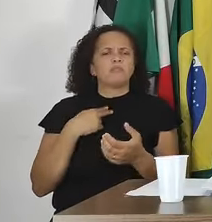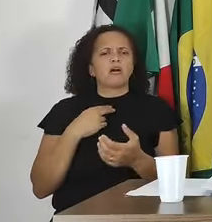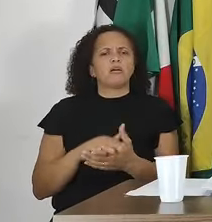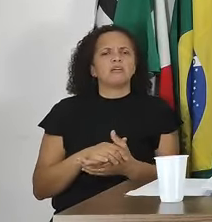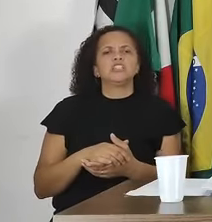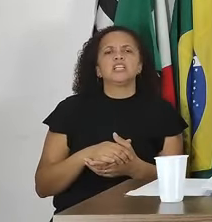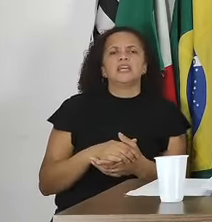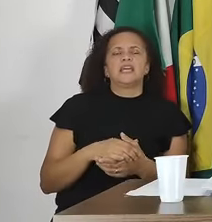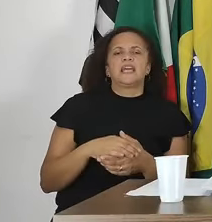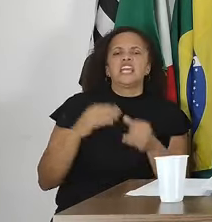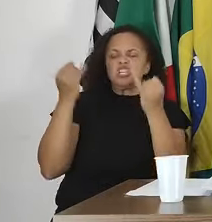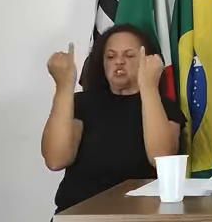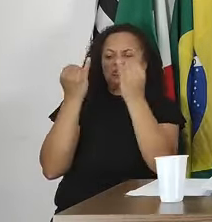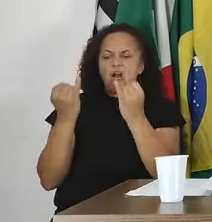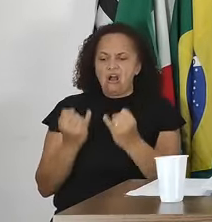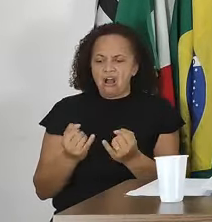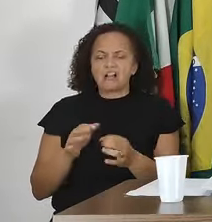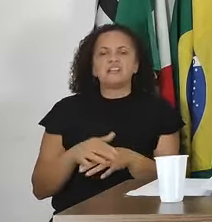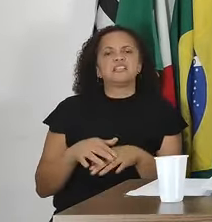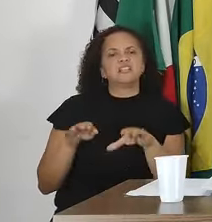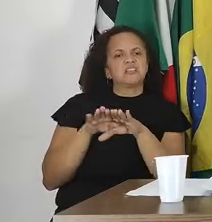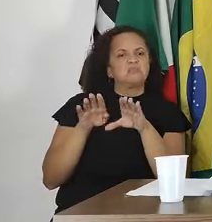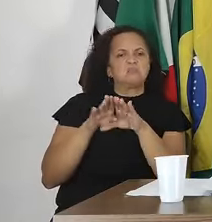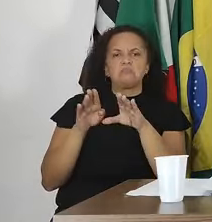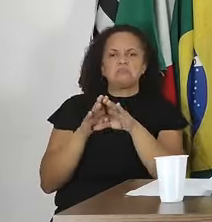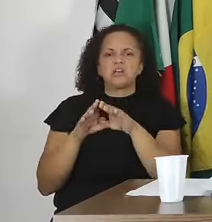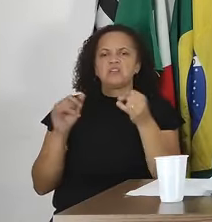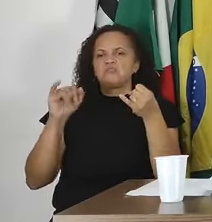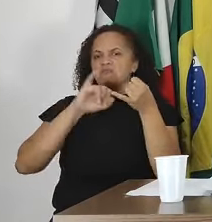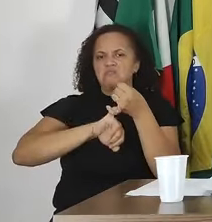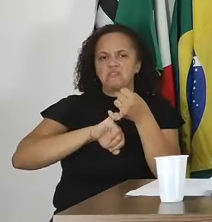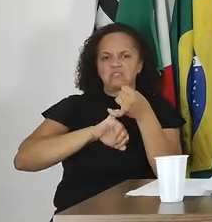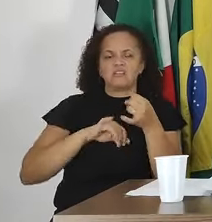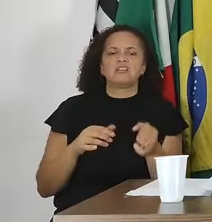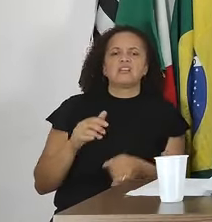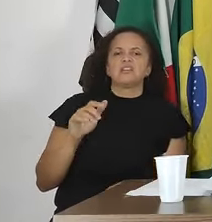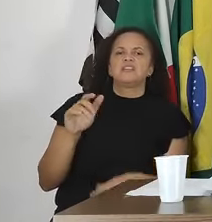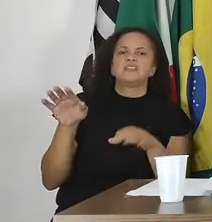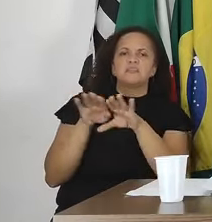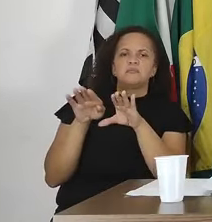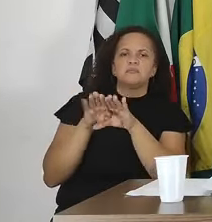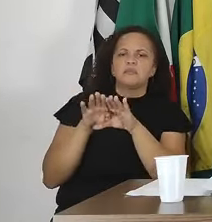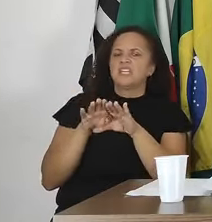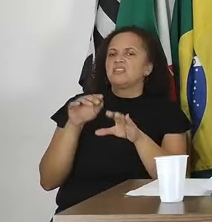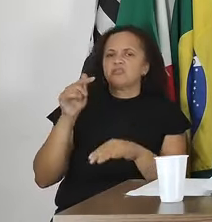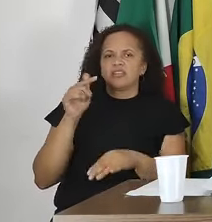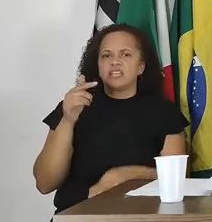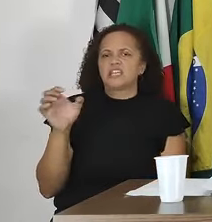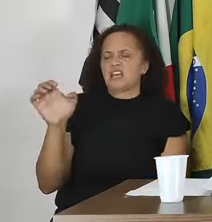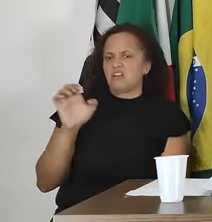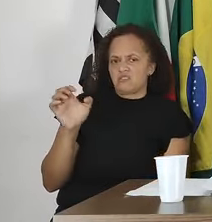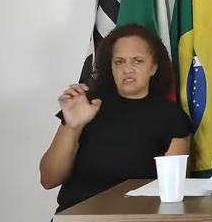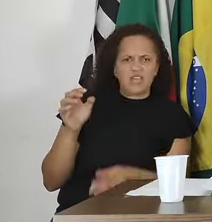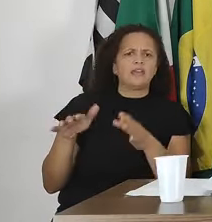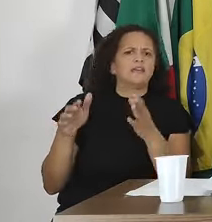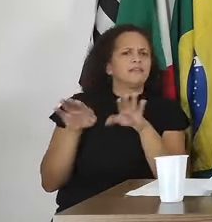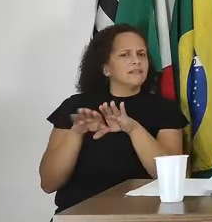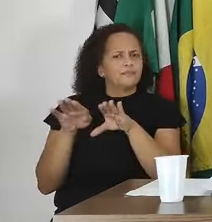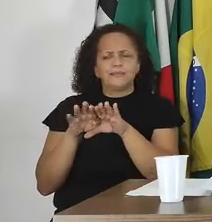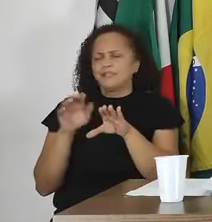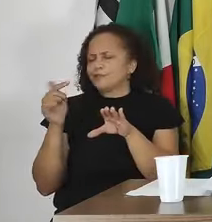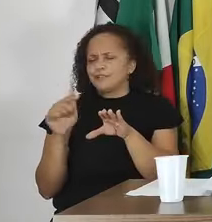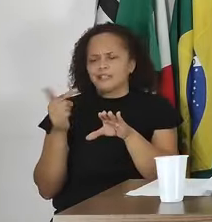os adúlteros, nem os efeminados, nem os sodomitas, nem os ladrões, nem os avarentos,